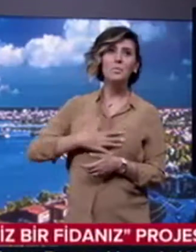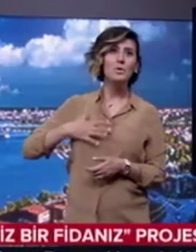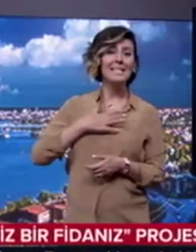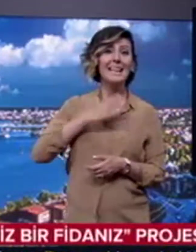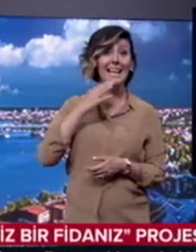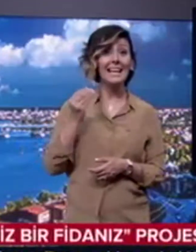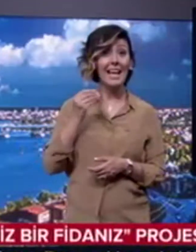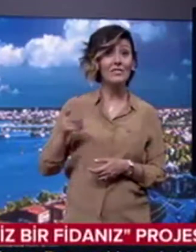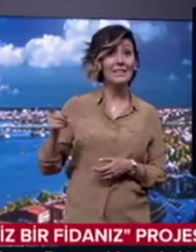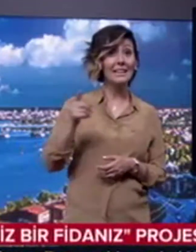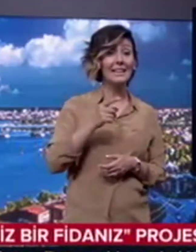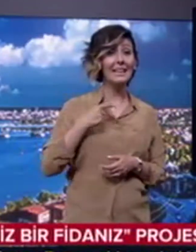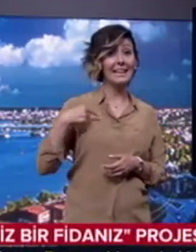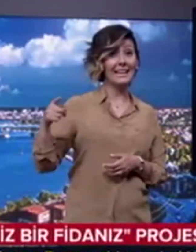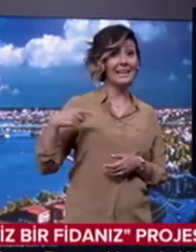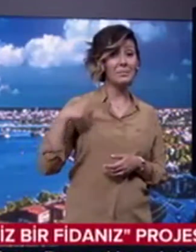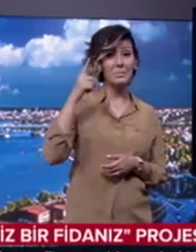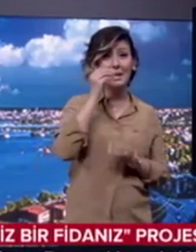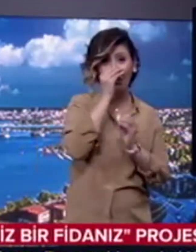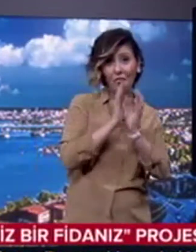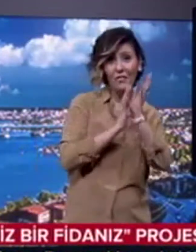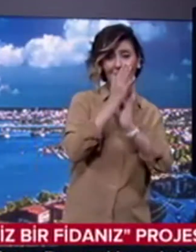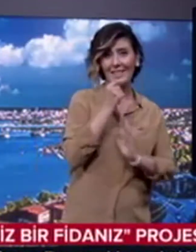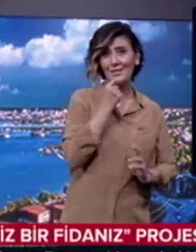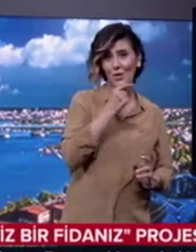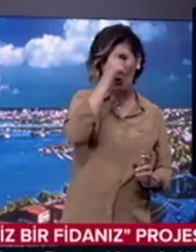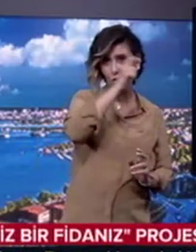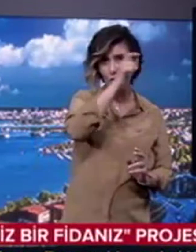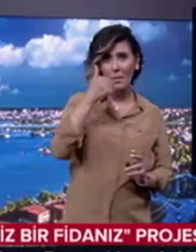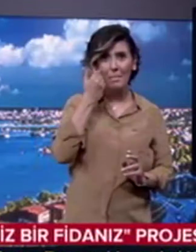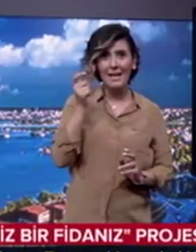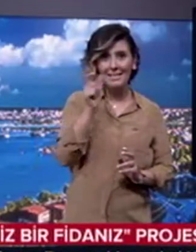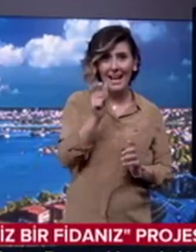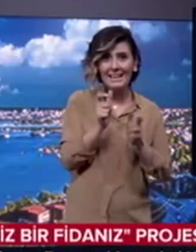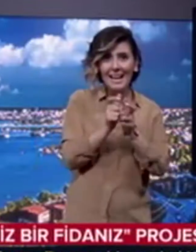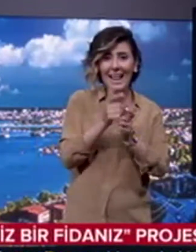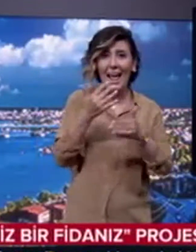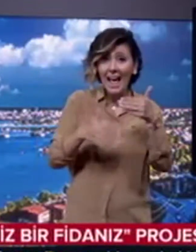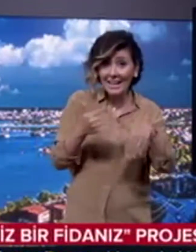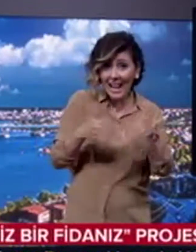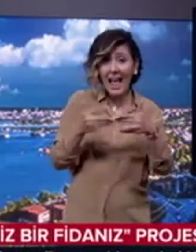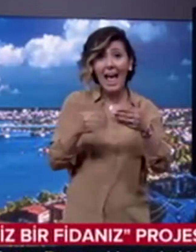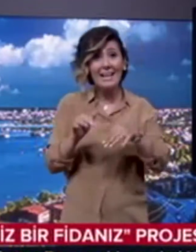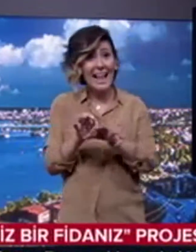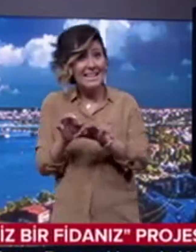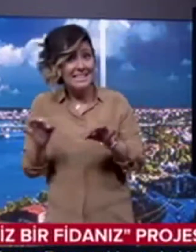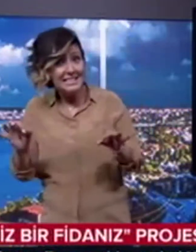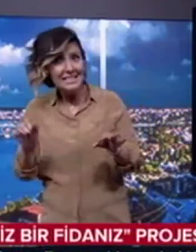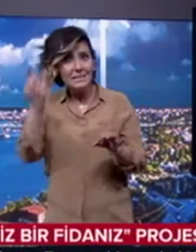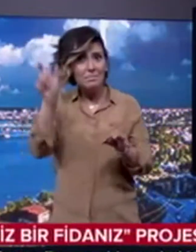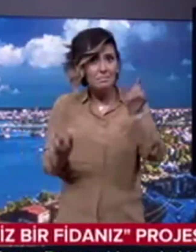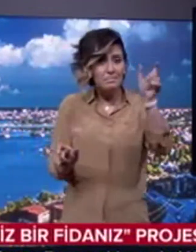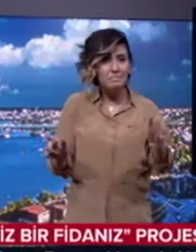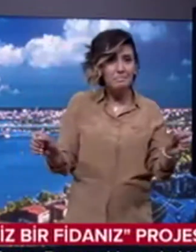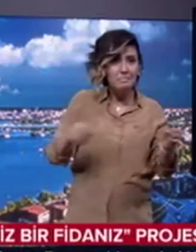Bursa'daki gençlerde ikimiz bir fidanız diyor. Türkiye Beyaz Ay Derneği'nin engelli ile engelsiz bireyleri